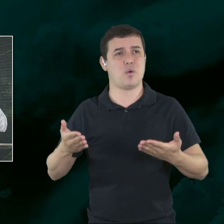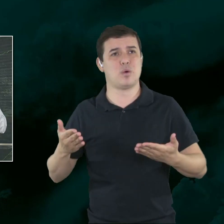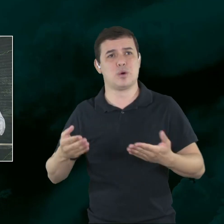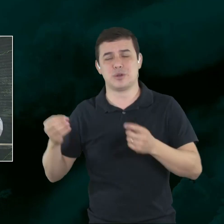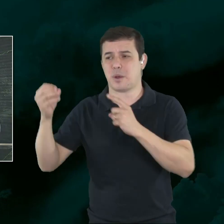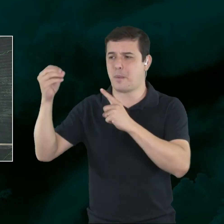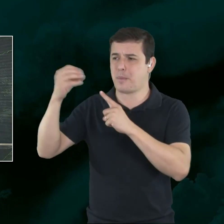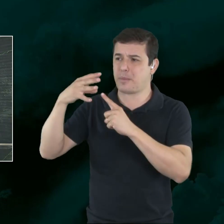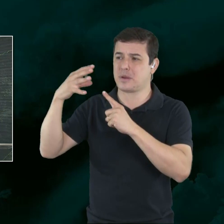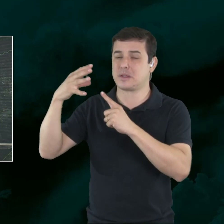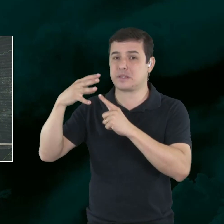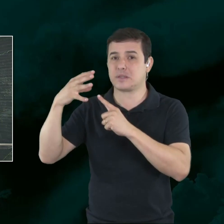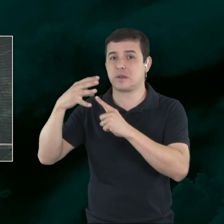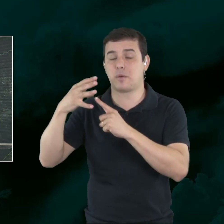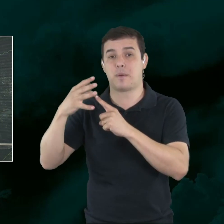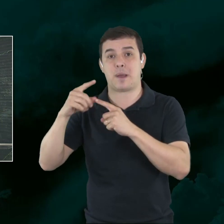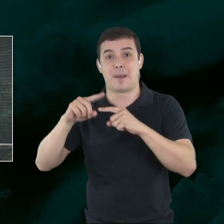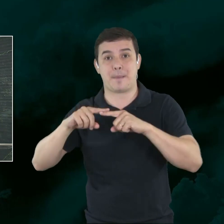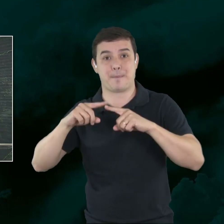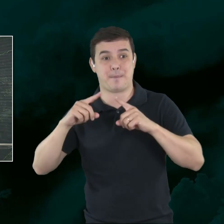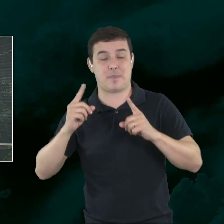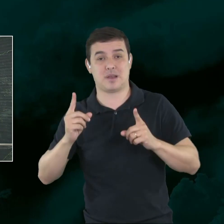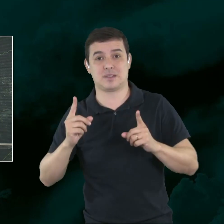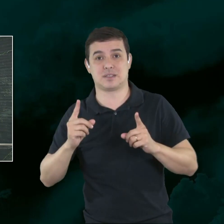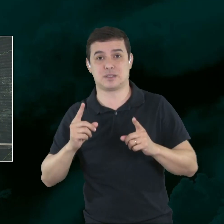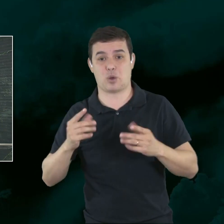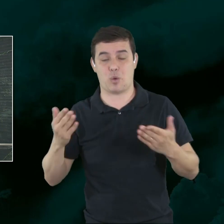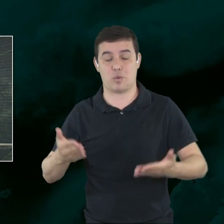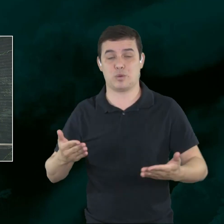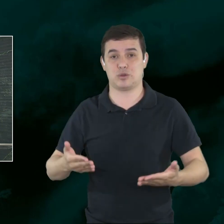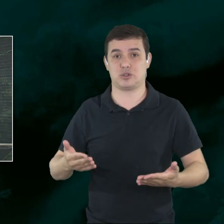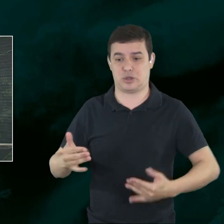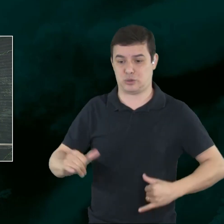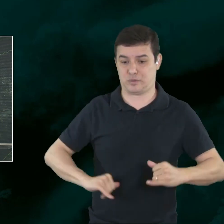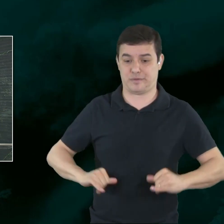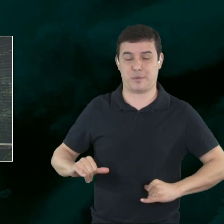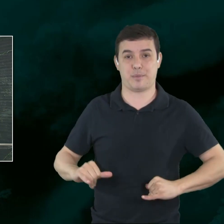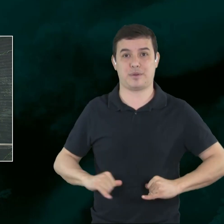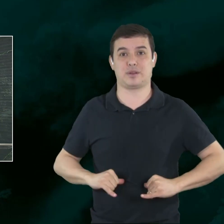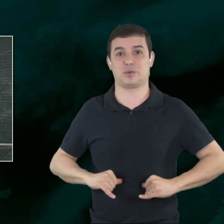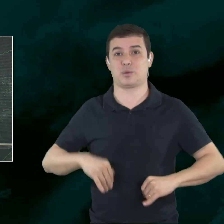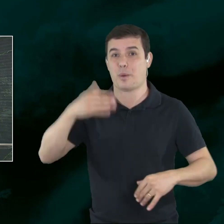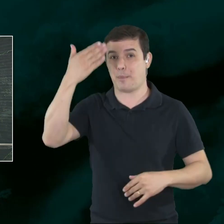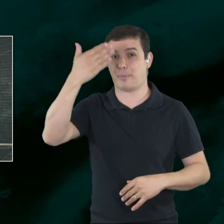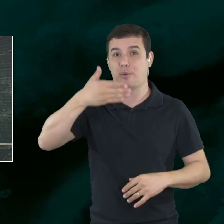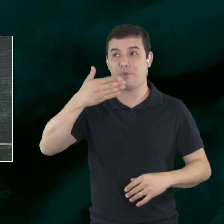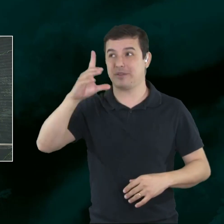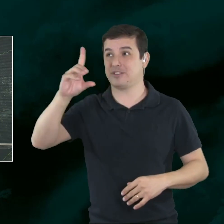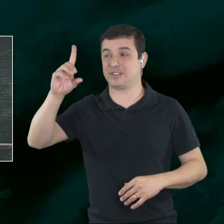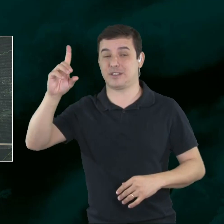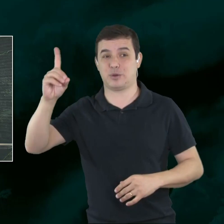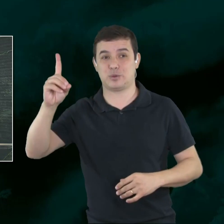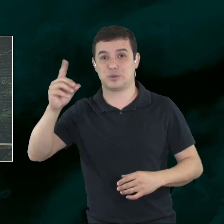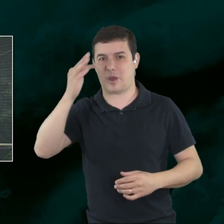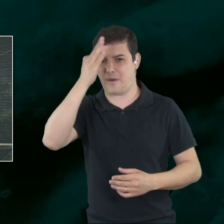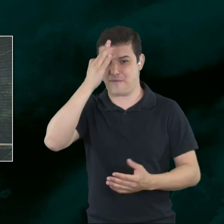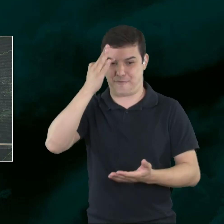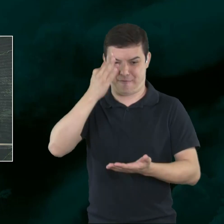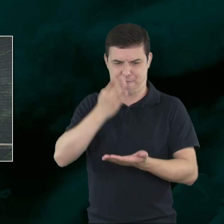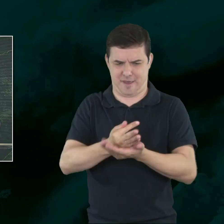mas se você permitir, nas pressões de hoje, nas provações de hoje, consolidar a sua